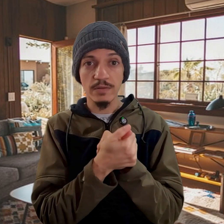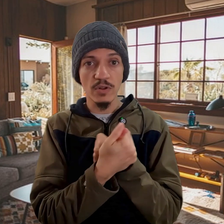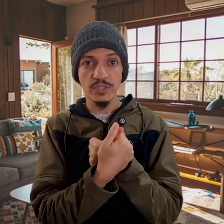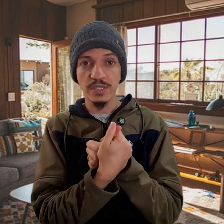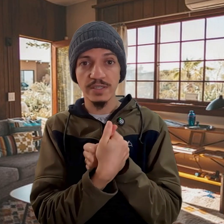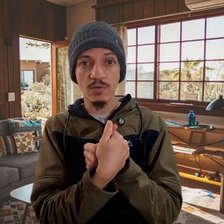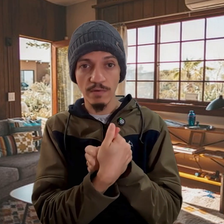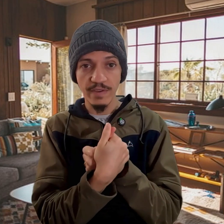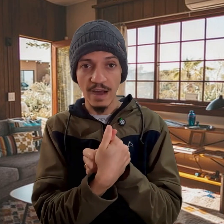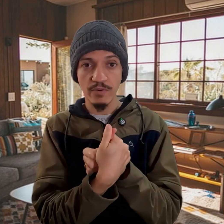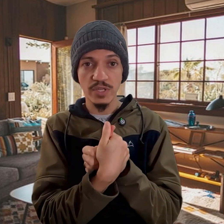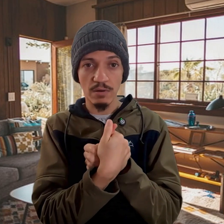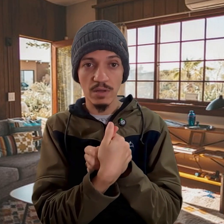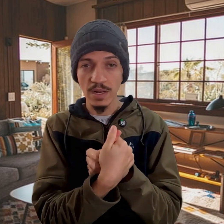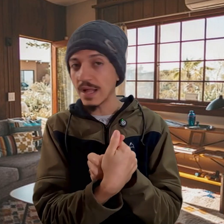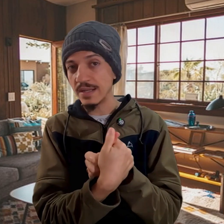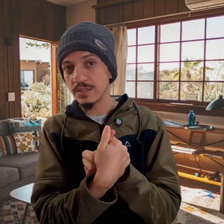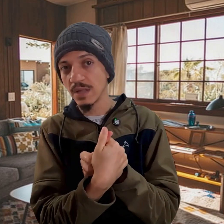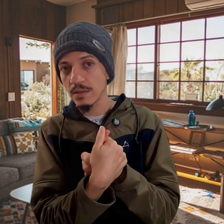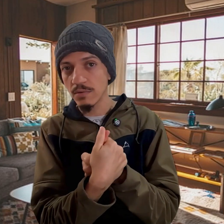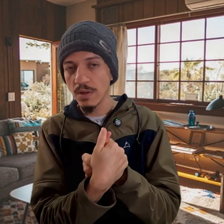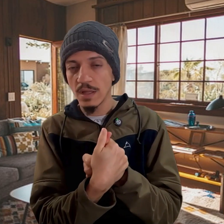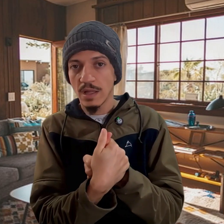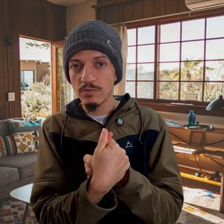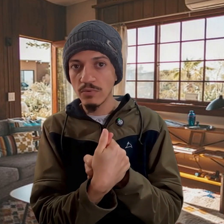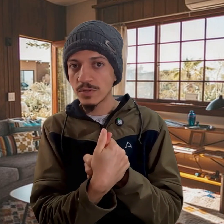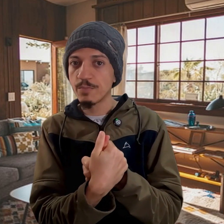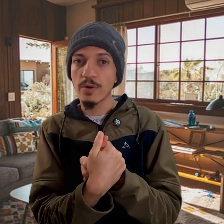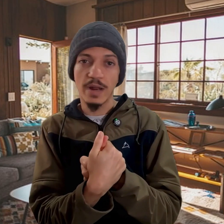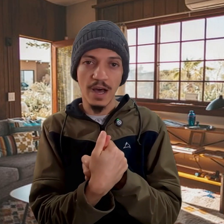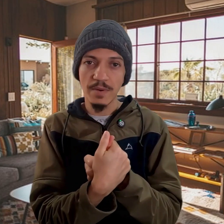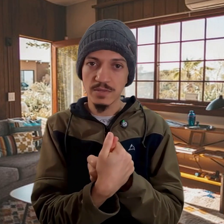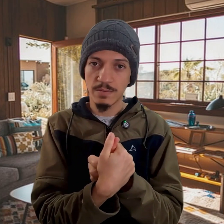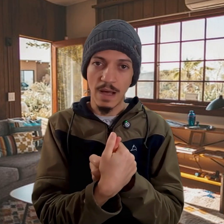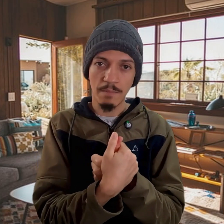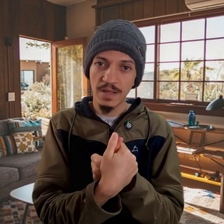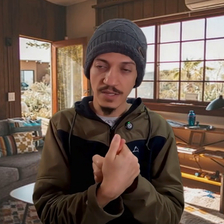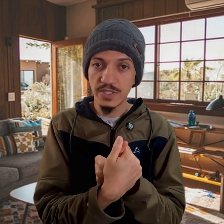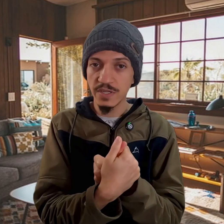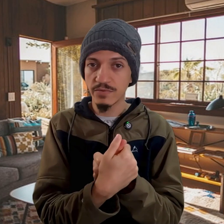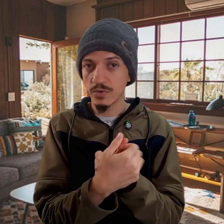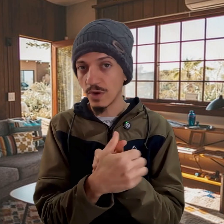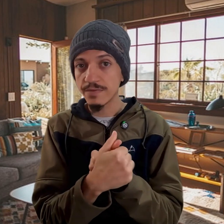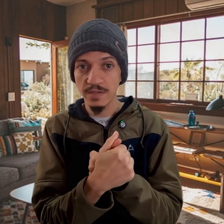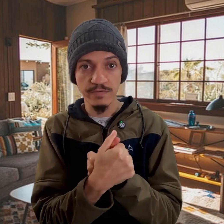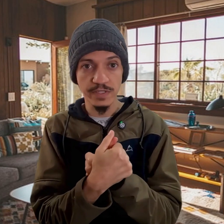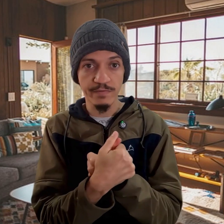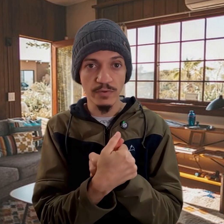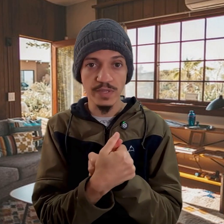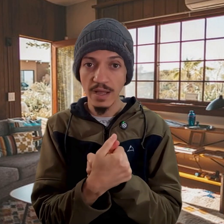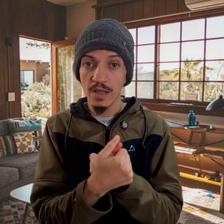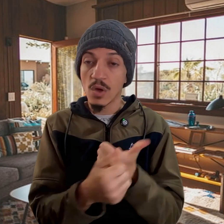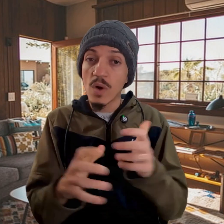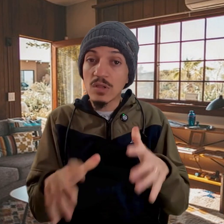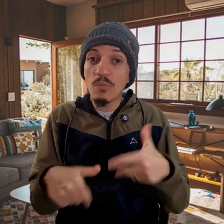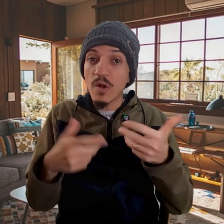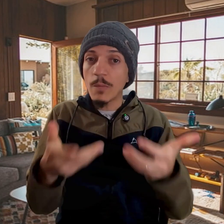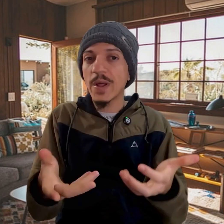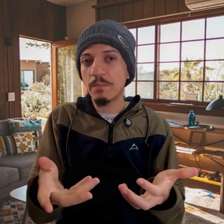tecnologia que seja confiável e de alta qualidade, tanto dos programas, aplicativos ou softwares que você for usar, quanto do próprio